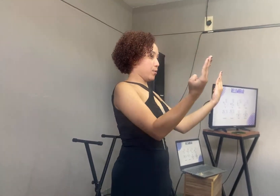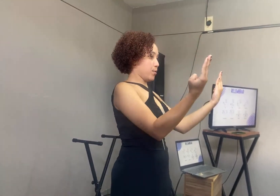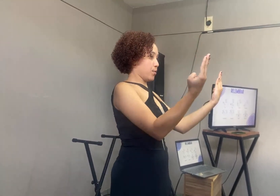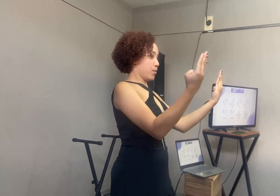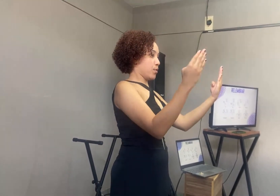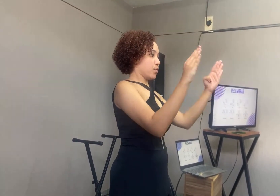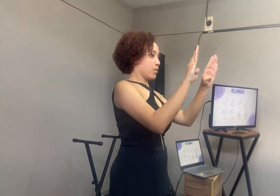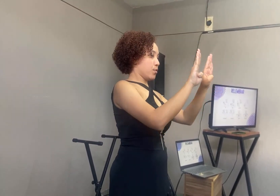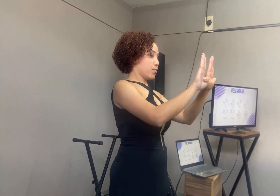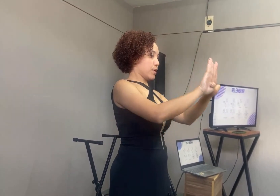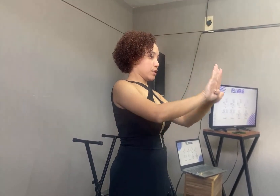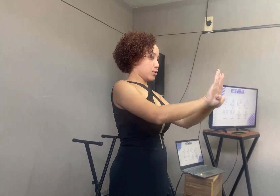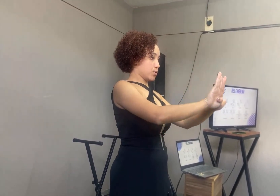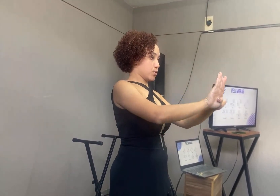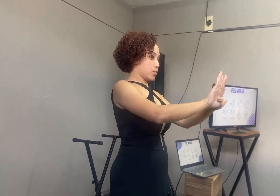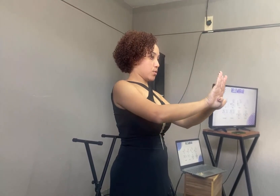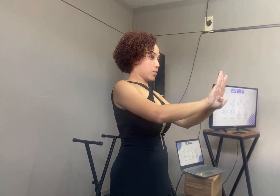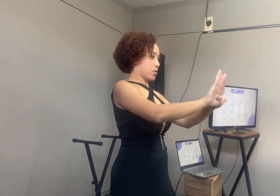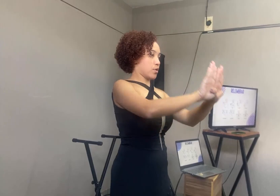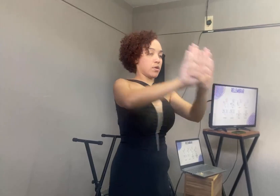Abriu, fechou.